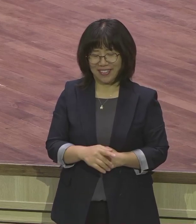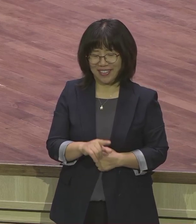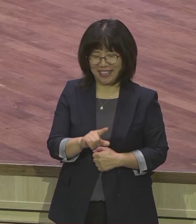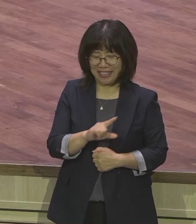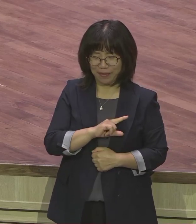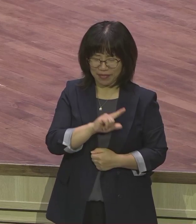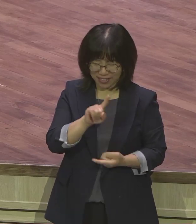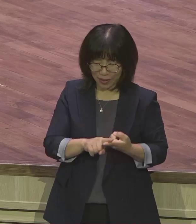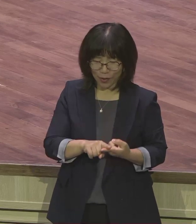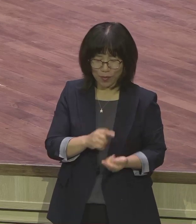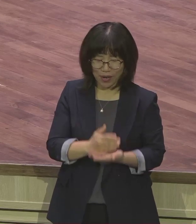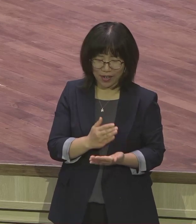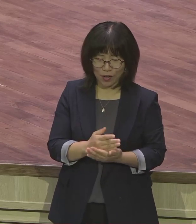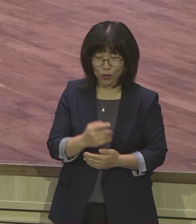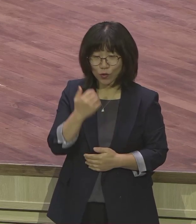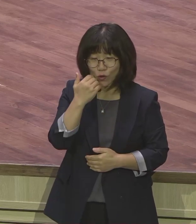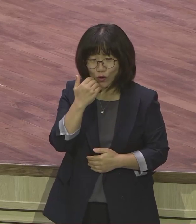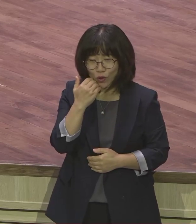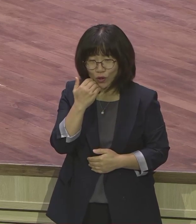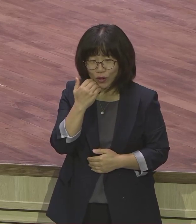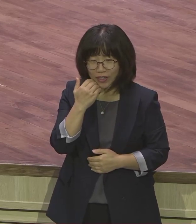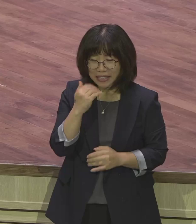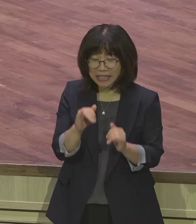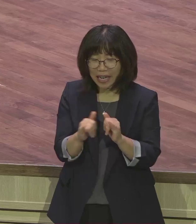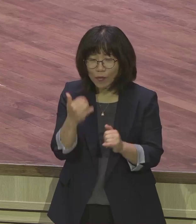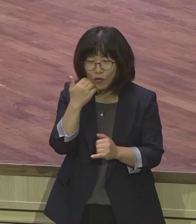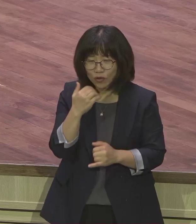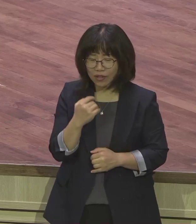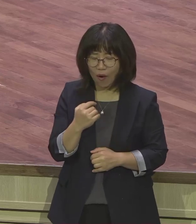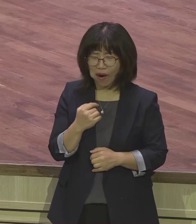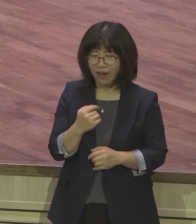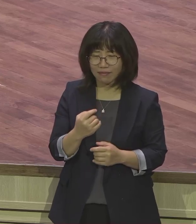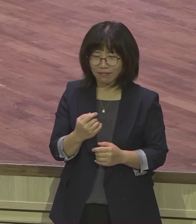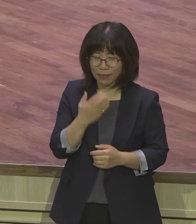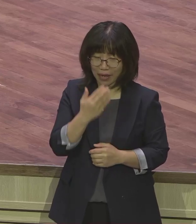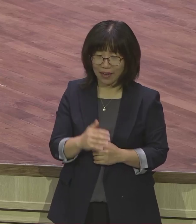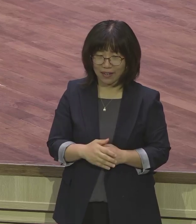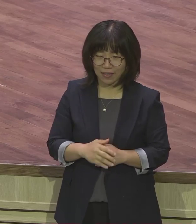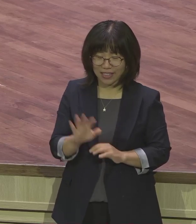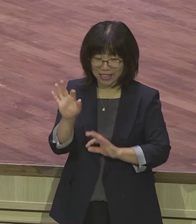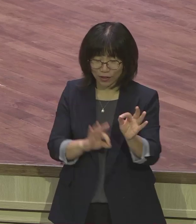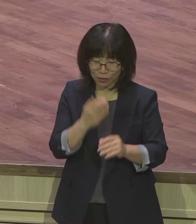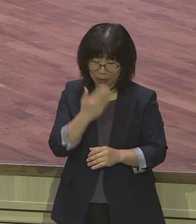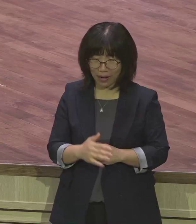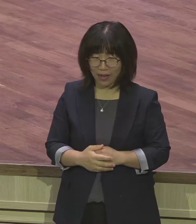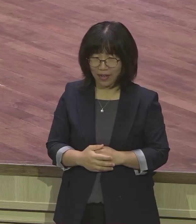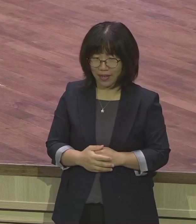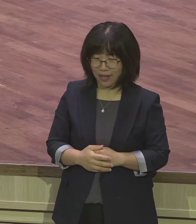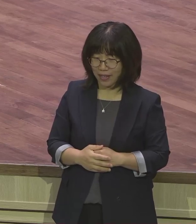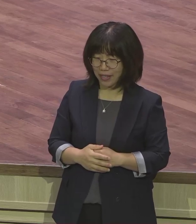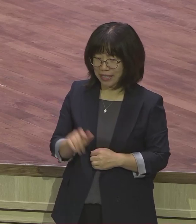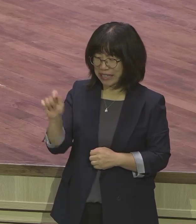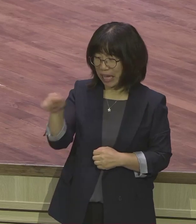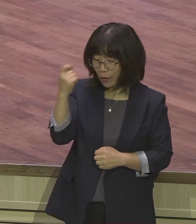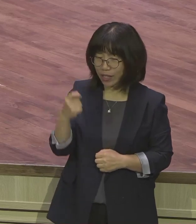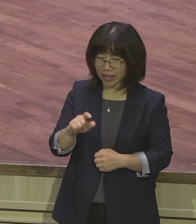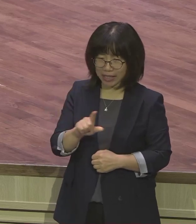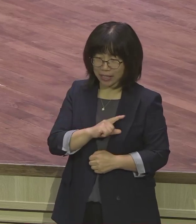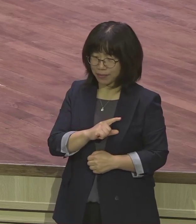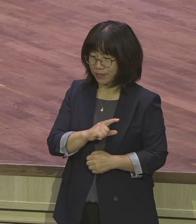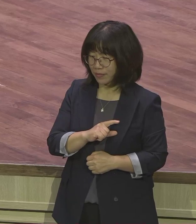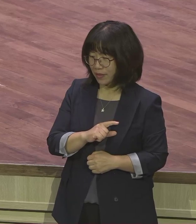사람을 살다 보면 거짓말할 수 있잖아요 뭐 잘못할 수 있잖아요 실수 있잖아요 따위사 따위 따위